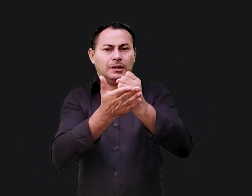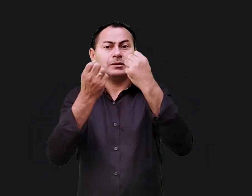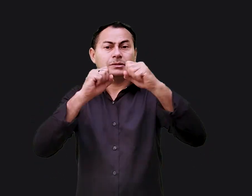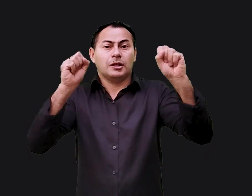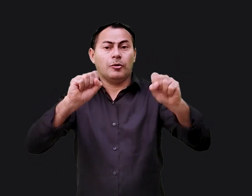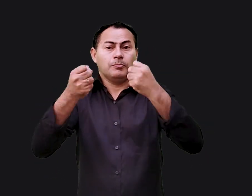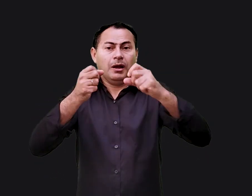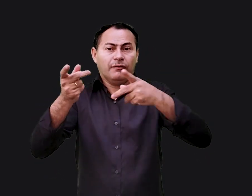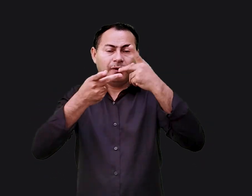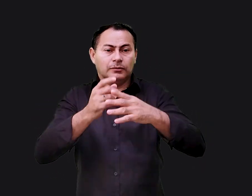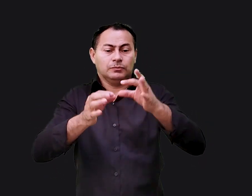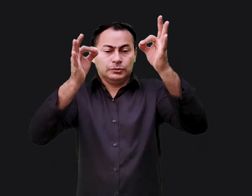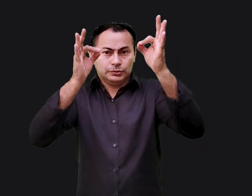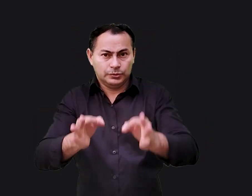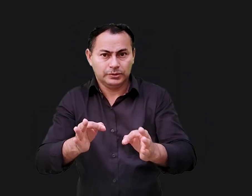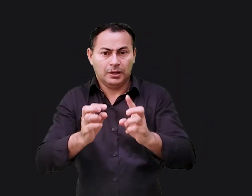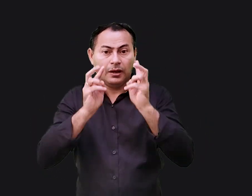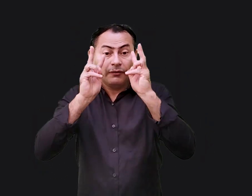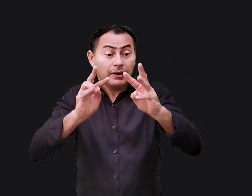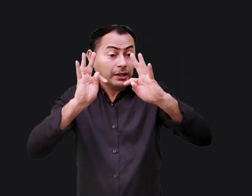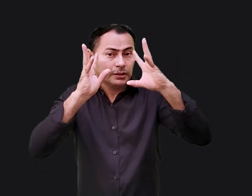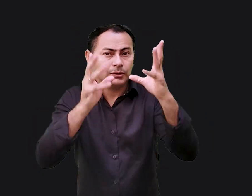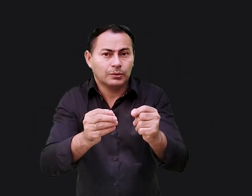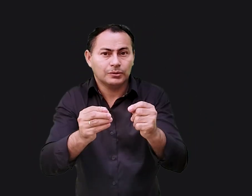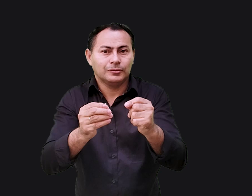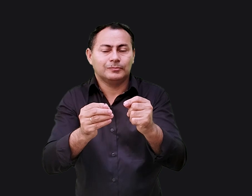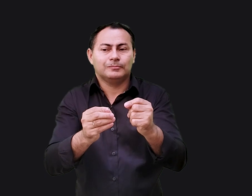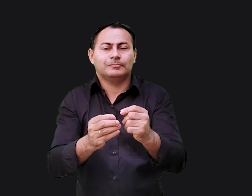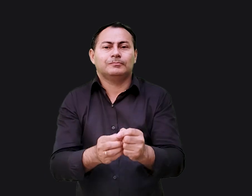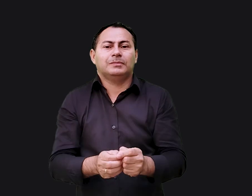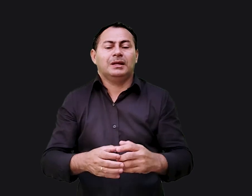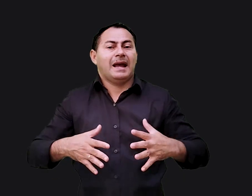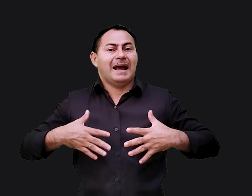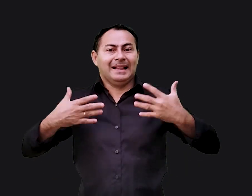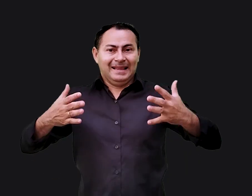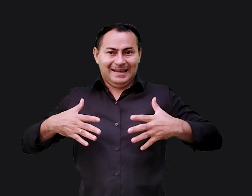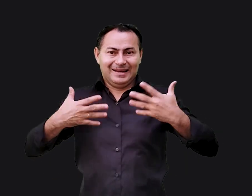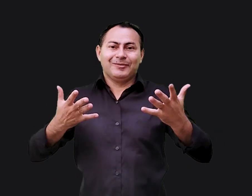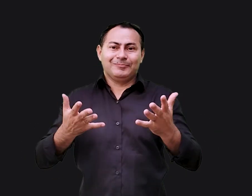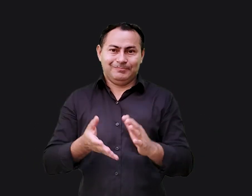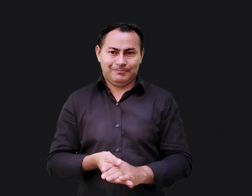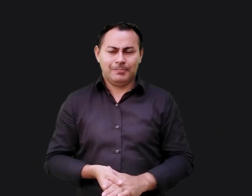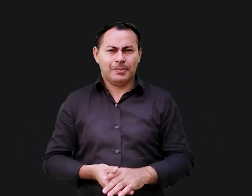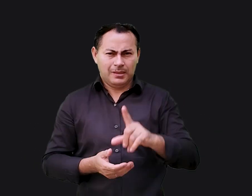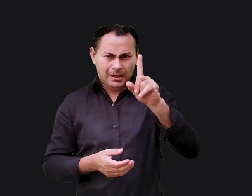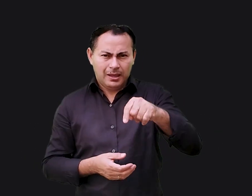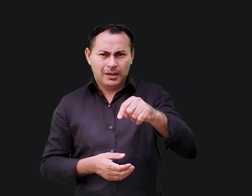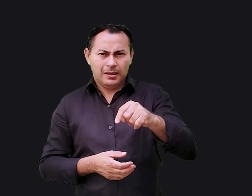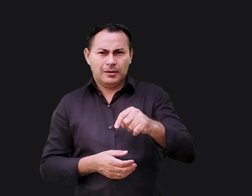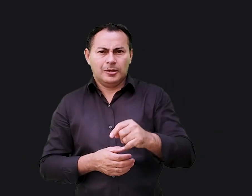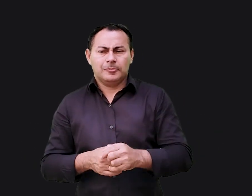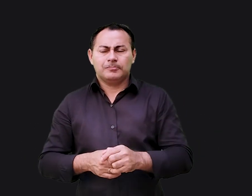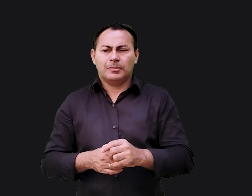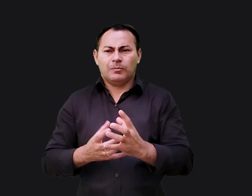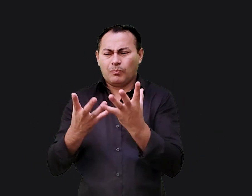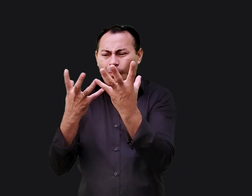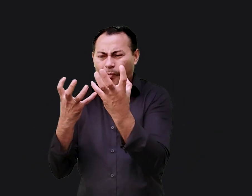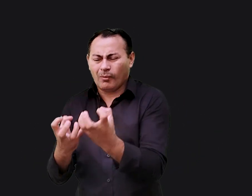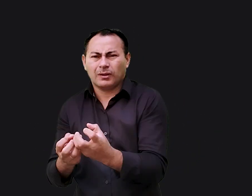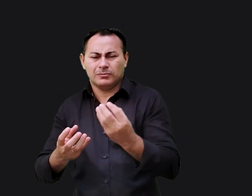hino de Redenção O salmista disso os justos vem tudo isso e se alegram será que uma